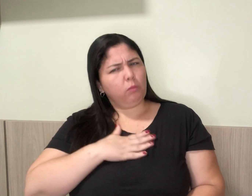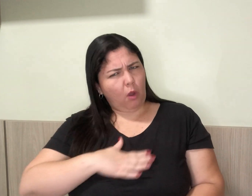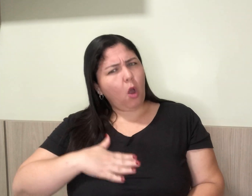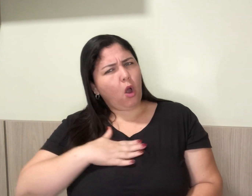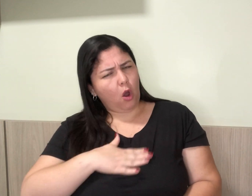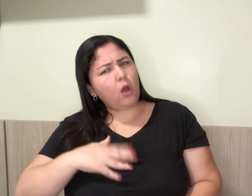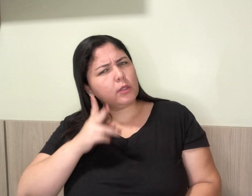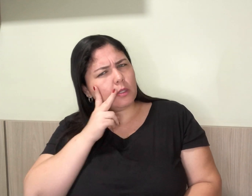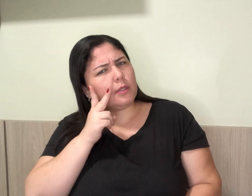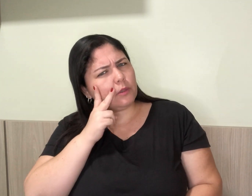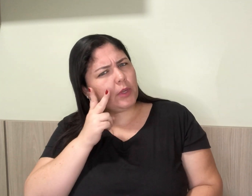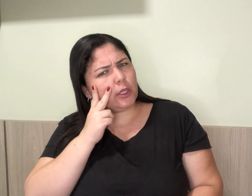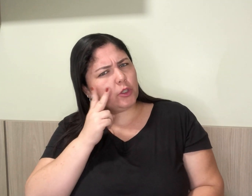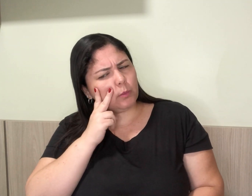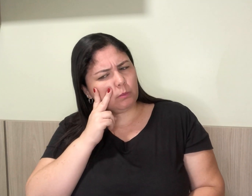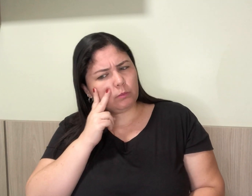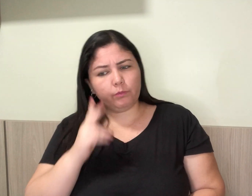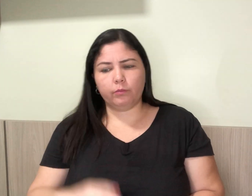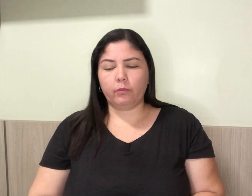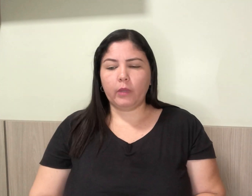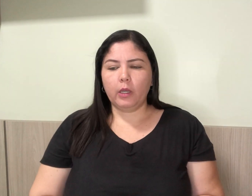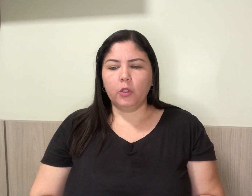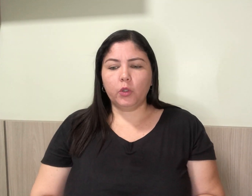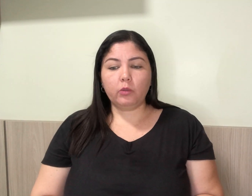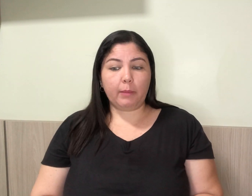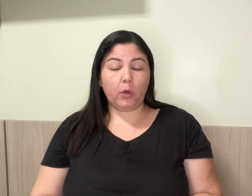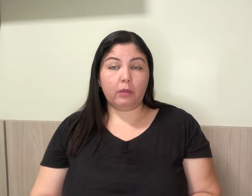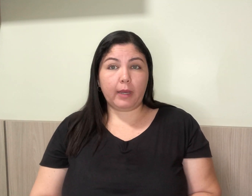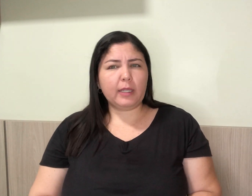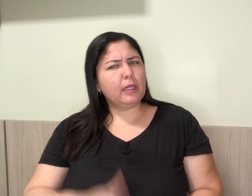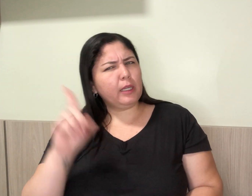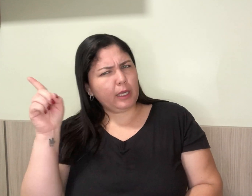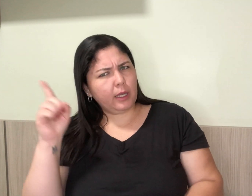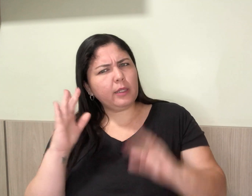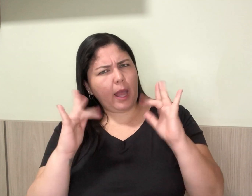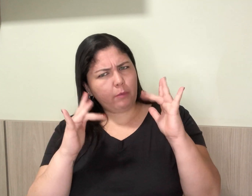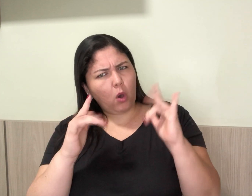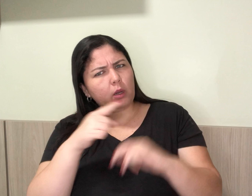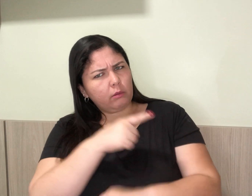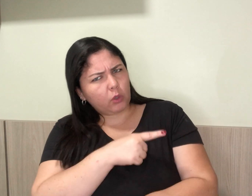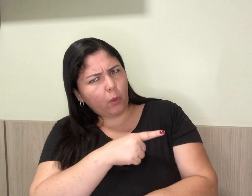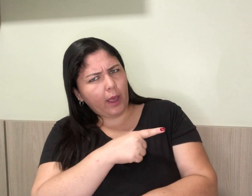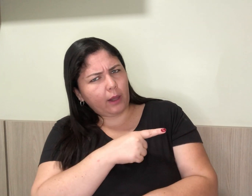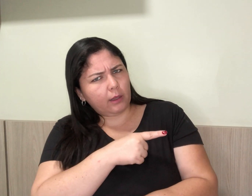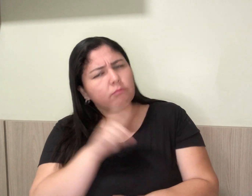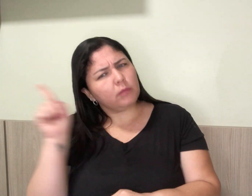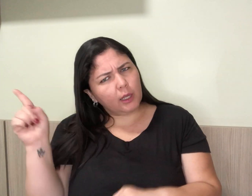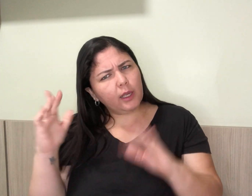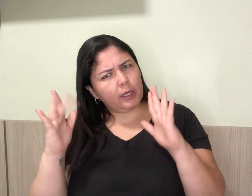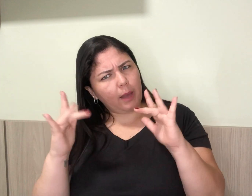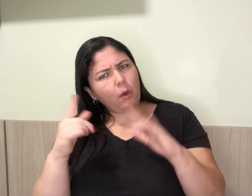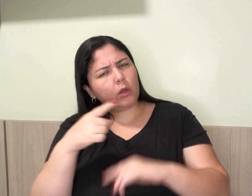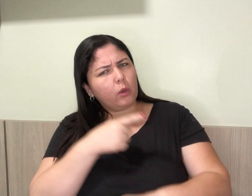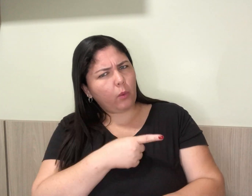João gosta de cerveja. João namora Maria, ele namora com ela. Ele namora com